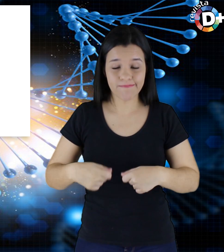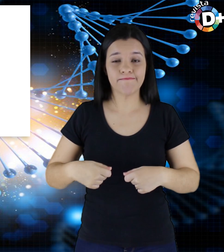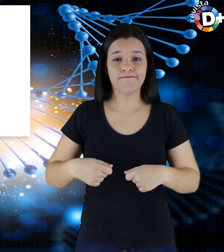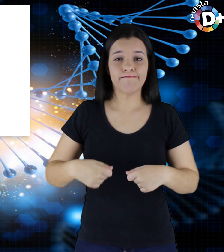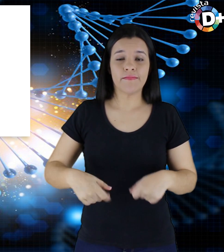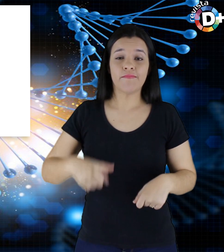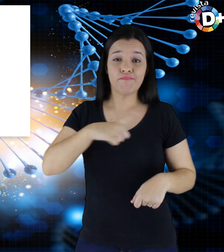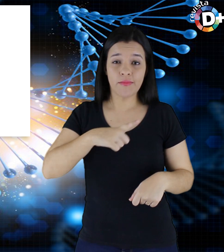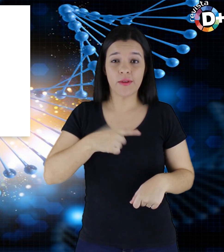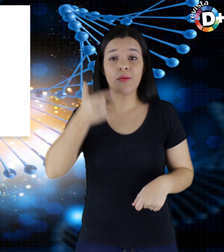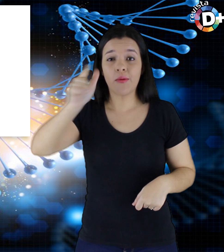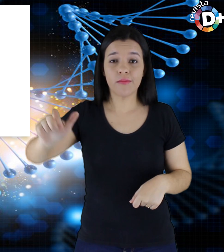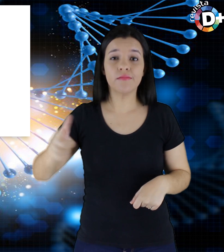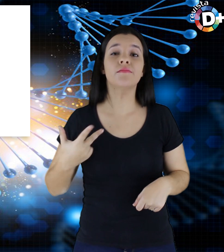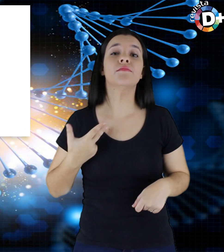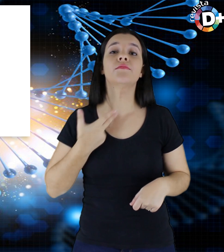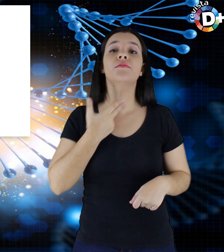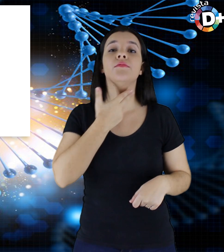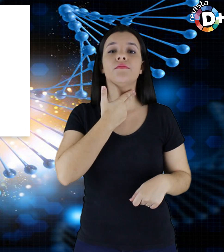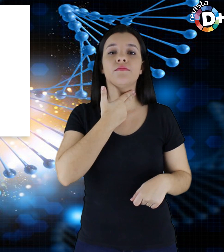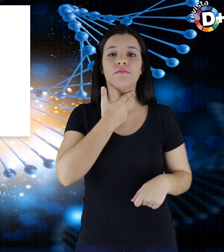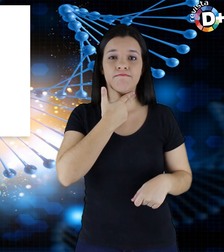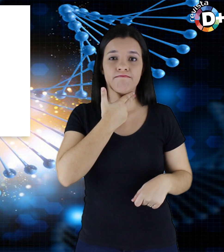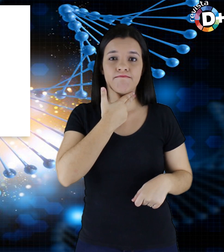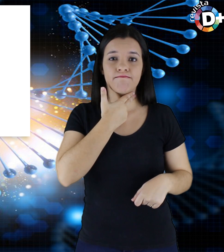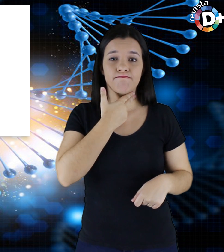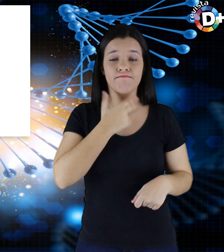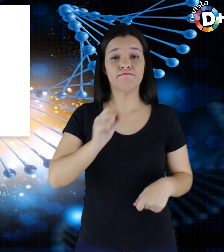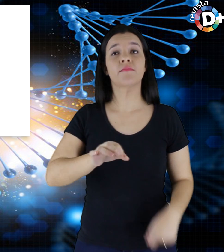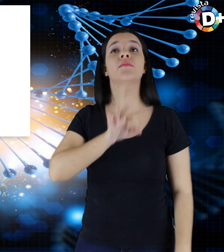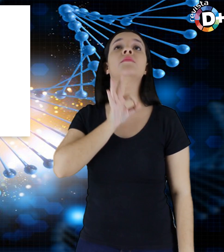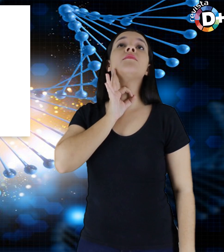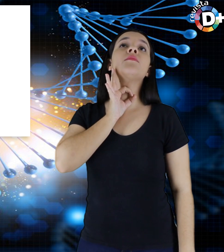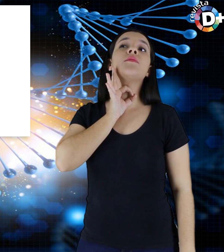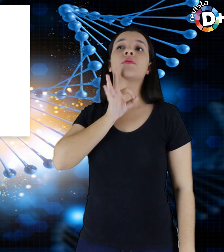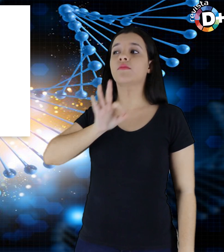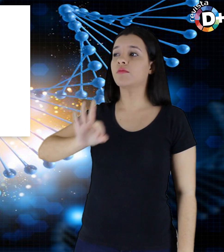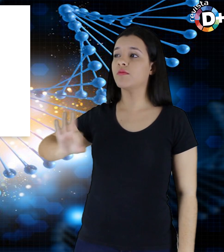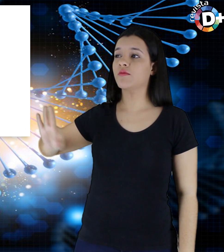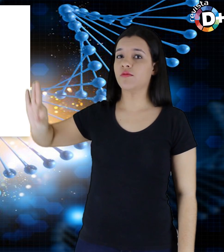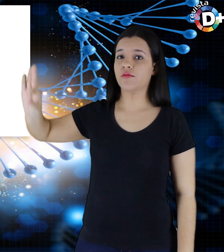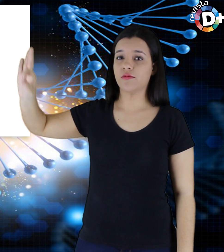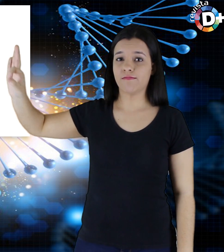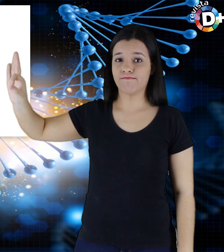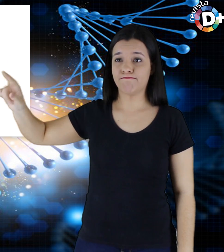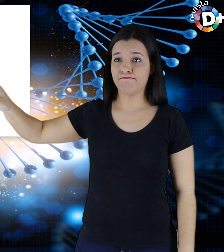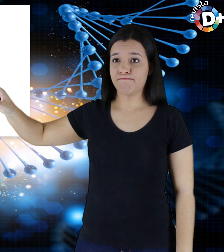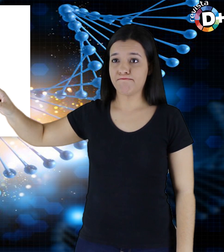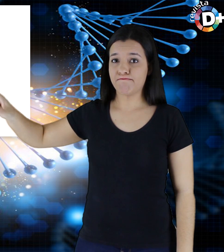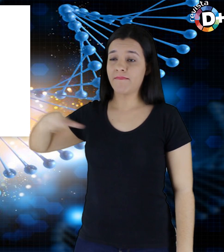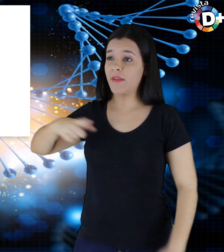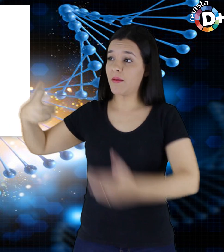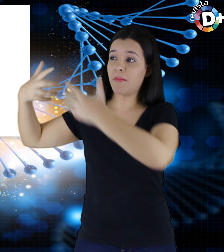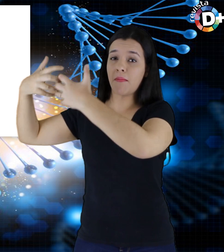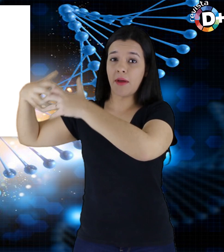os pacientes também são submetidos ao procedimento de traqueostomia e necessitam